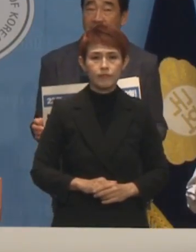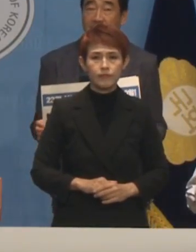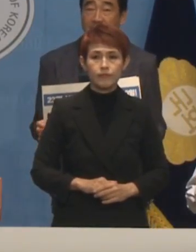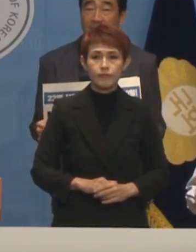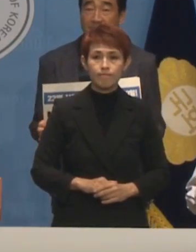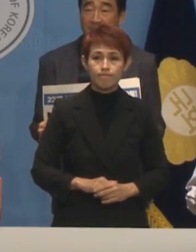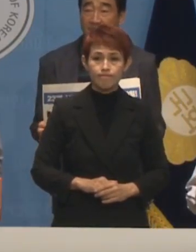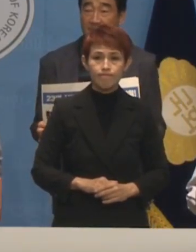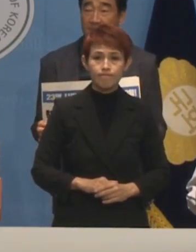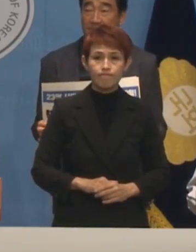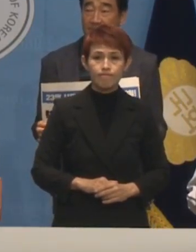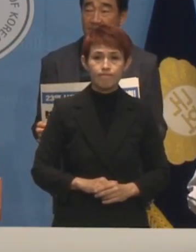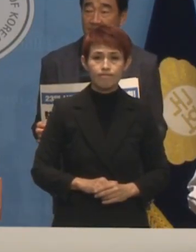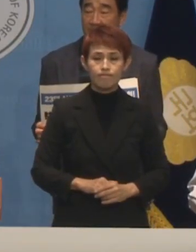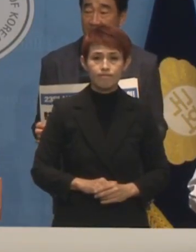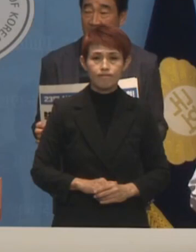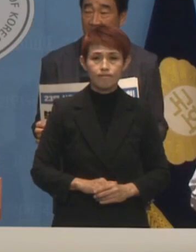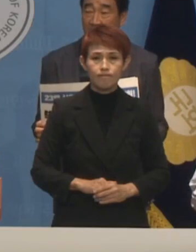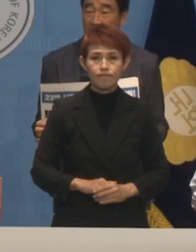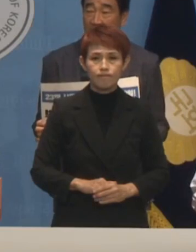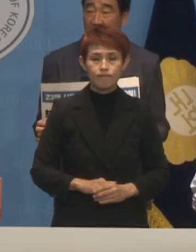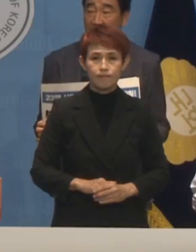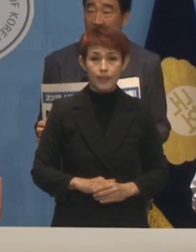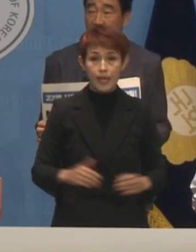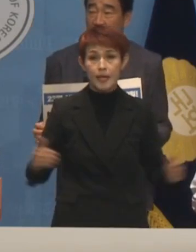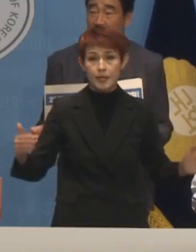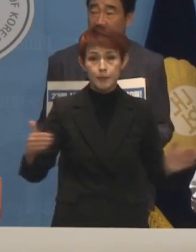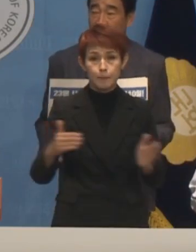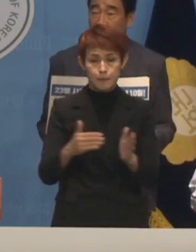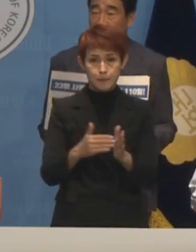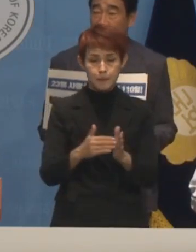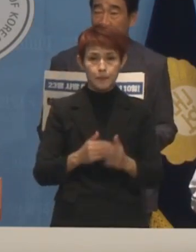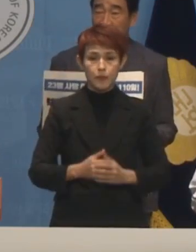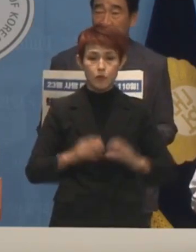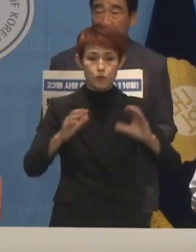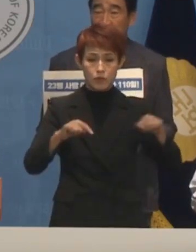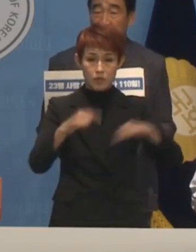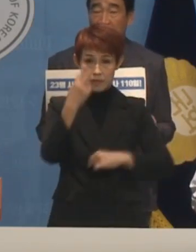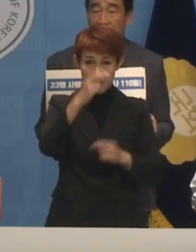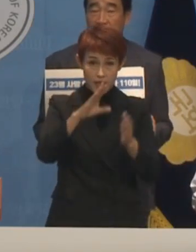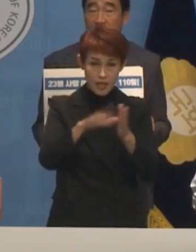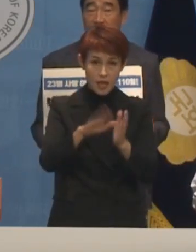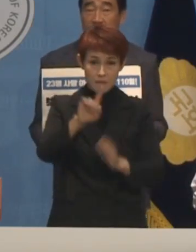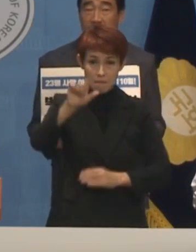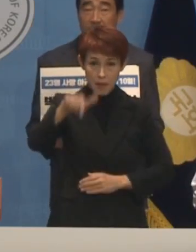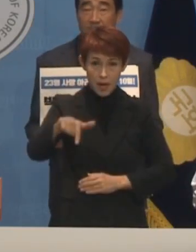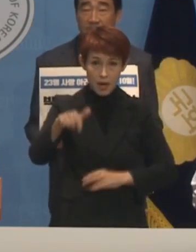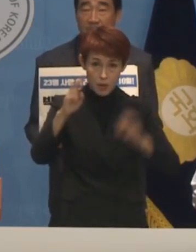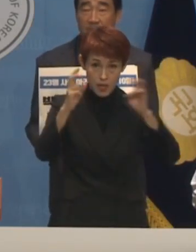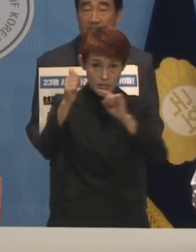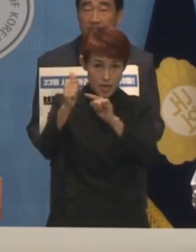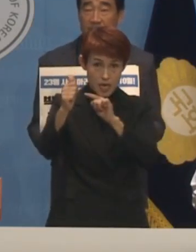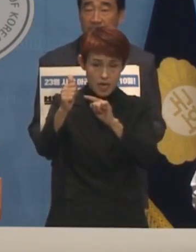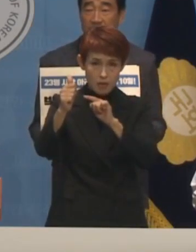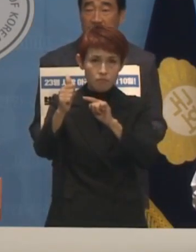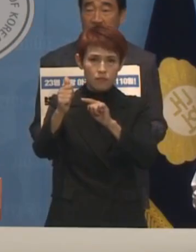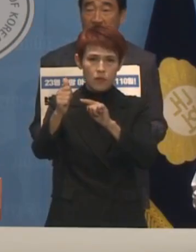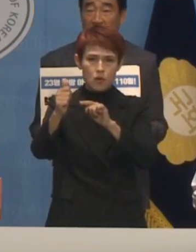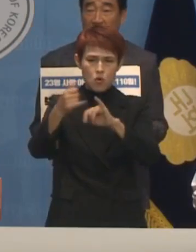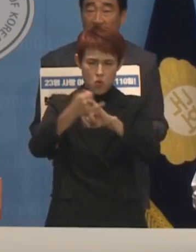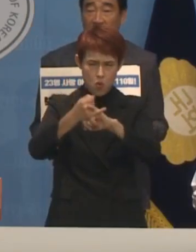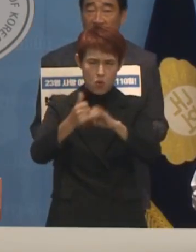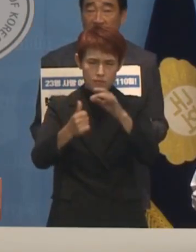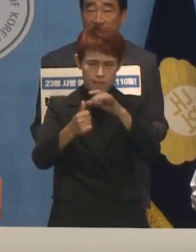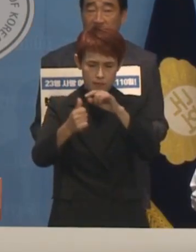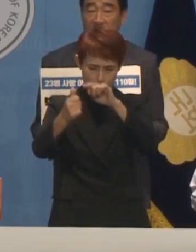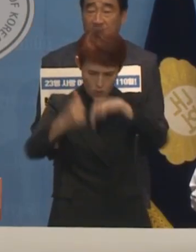예, 기자회견 발언을 모두 마쳤습니다. 국정감사에서 박순관 대표이사가 꼭 국정감사에 정인으로 채택될